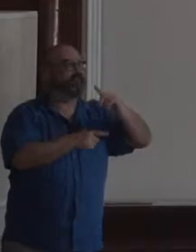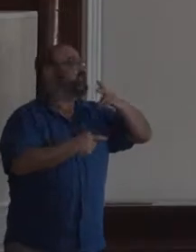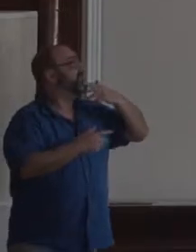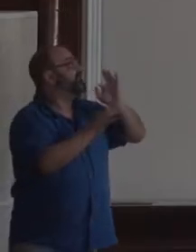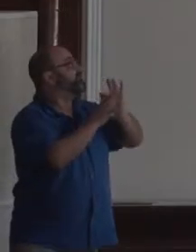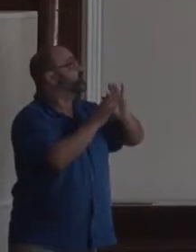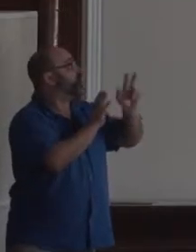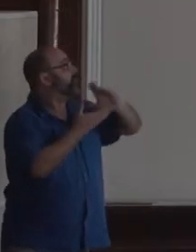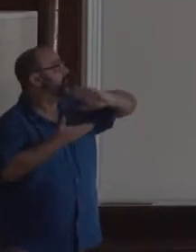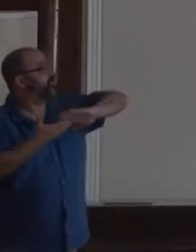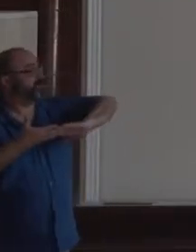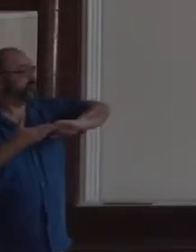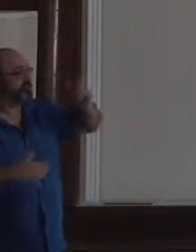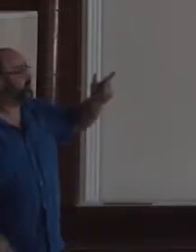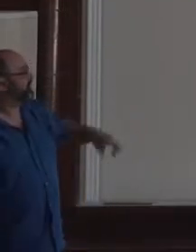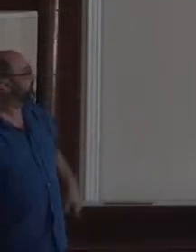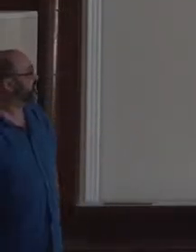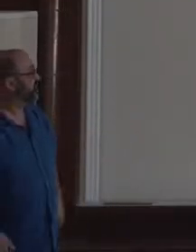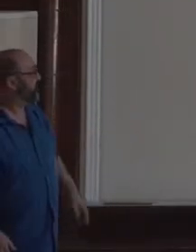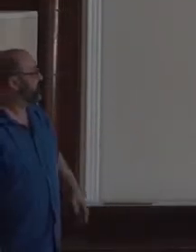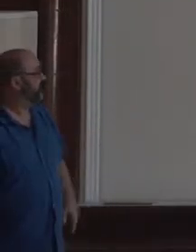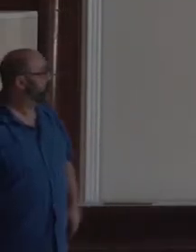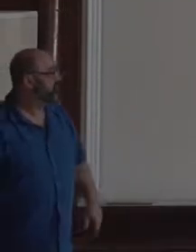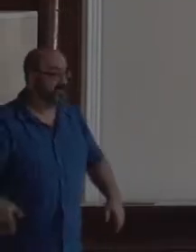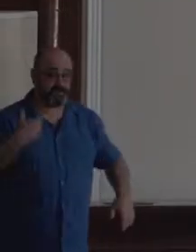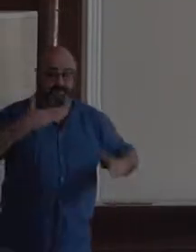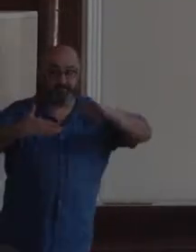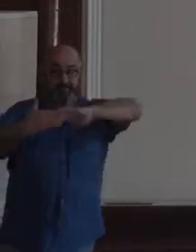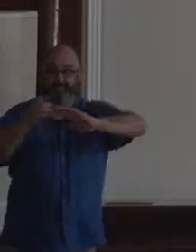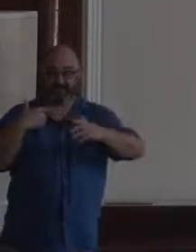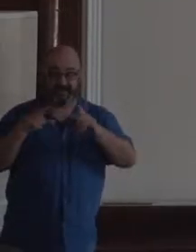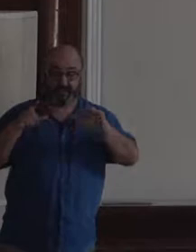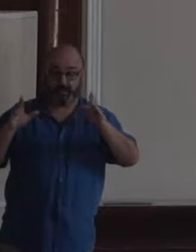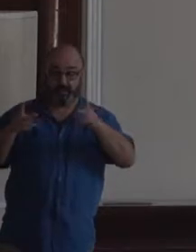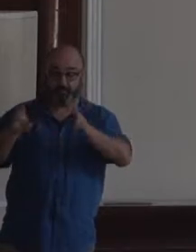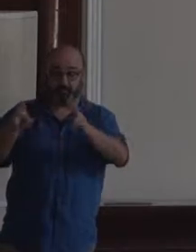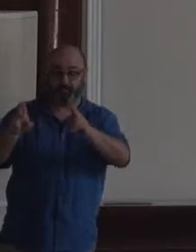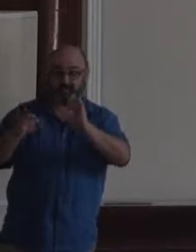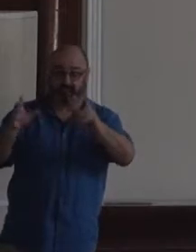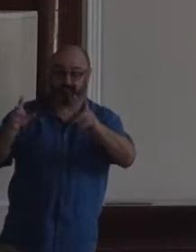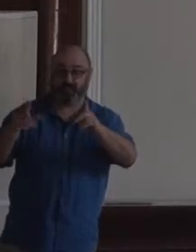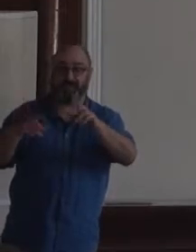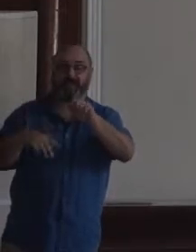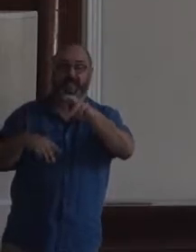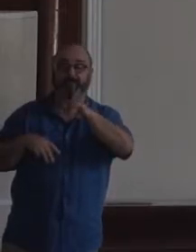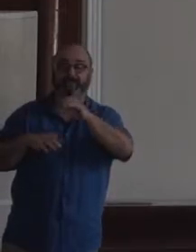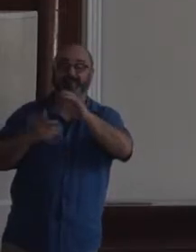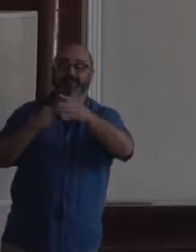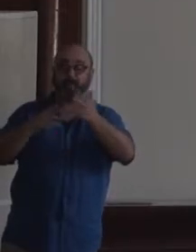patch qui va nous permettre de dire à cet endroit-là, donc dans mon module temps, le symbole API